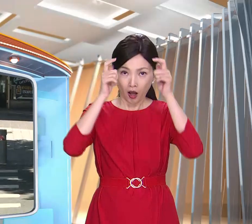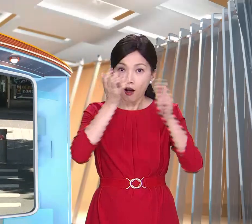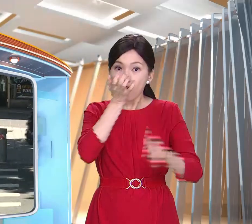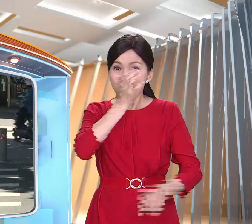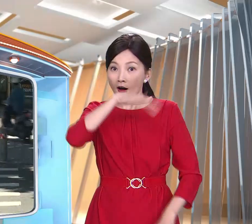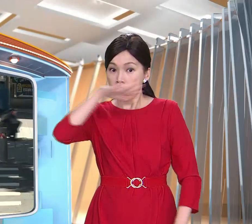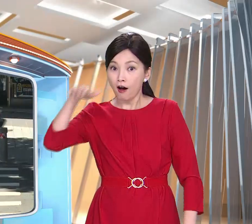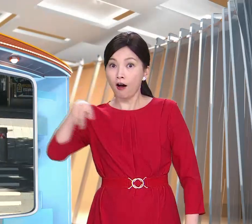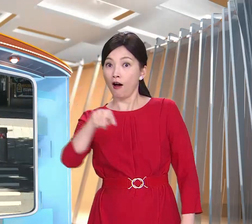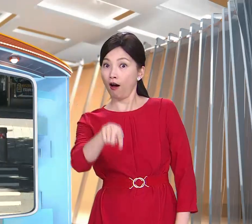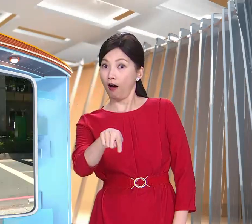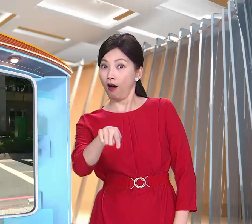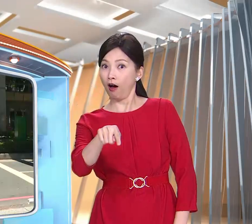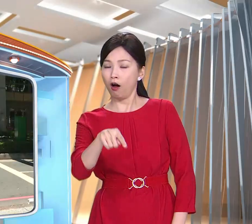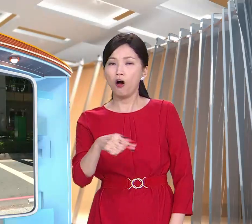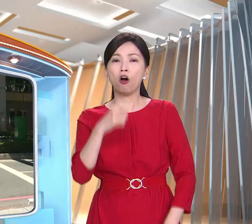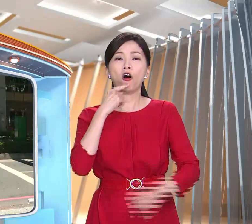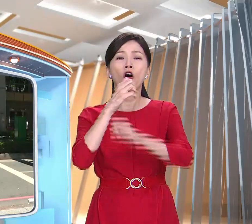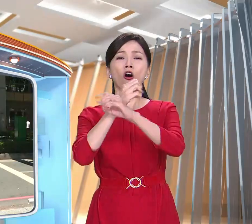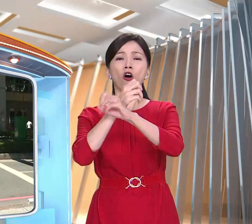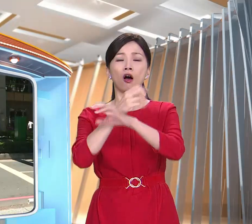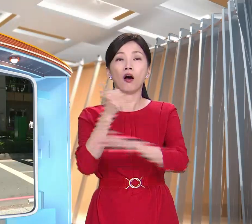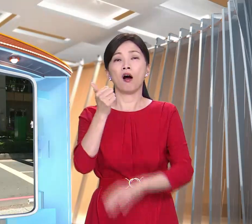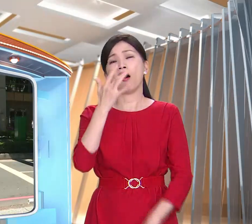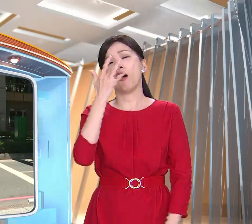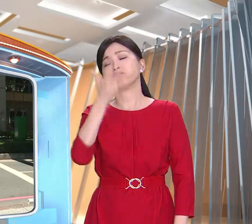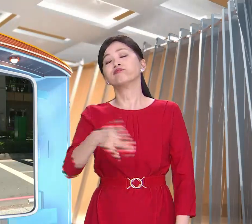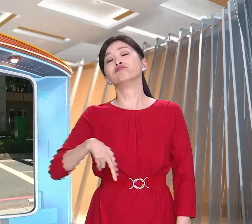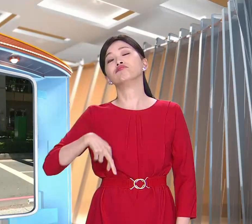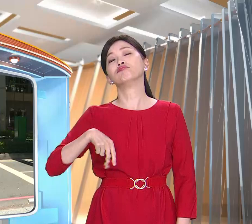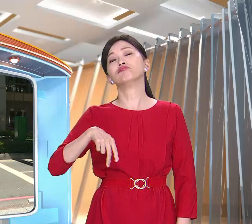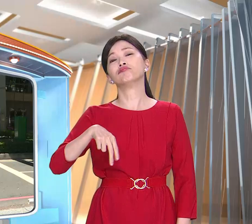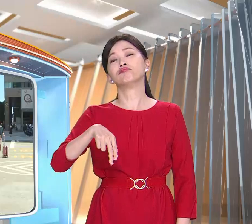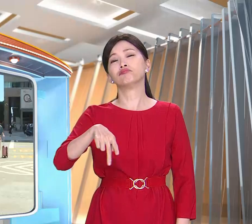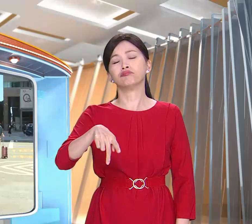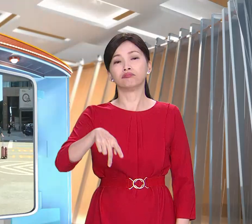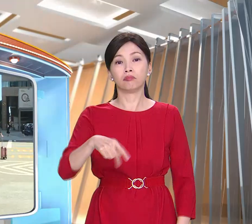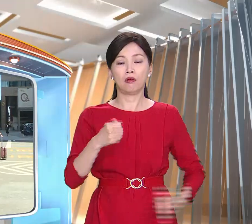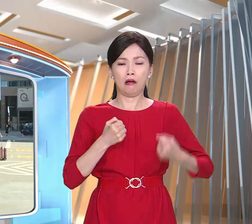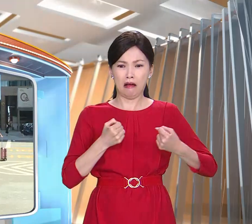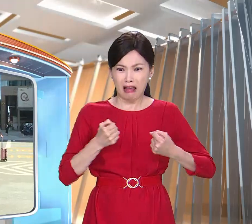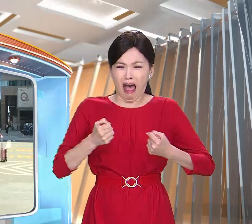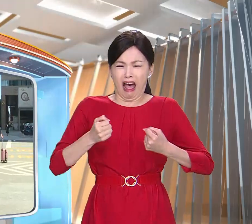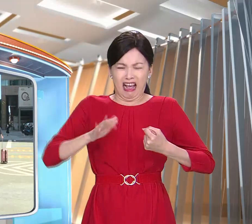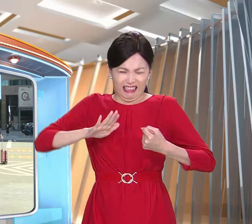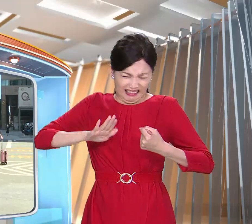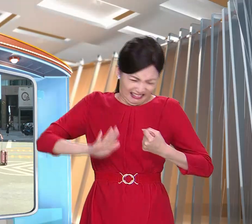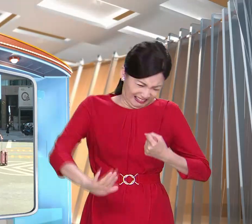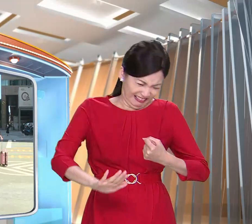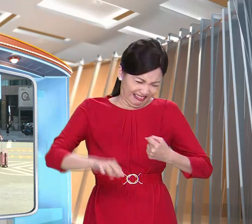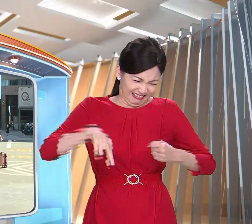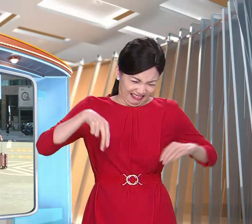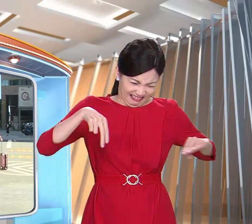生有汽车礼让闯红灯过马路的行人，却被后方机车追